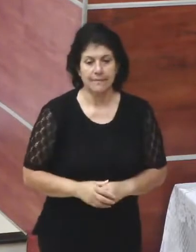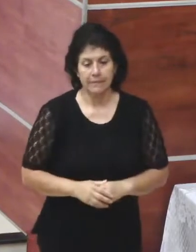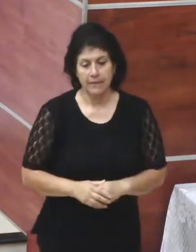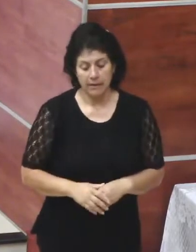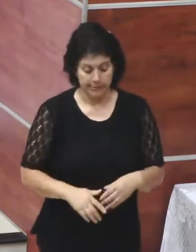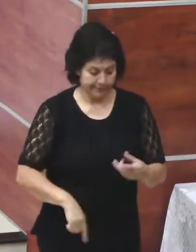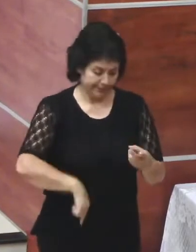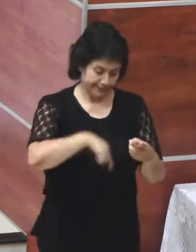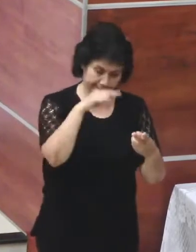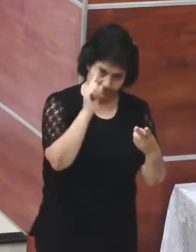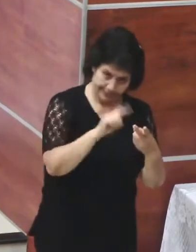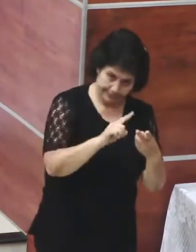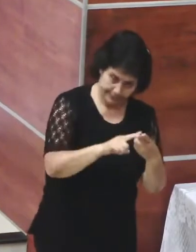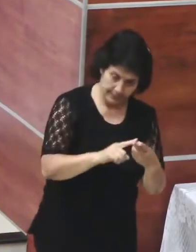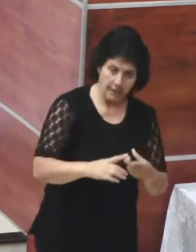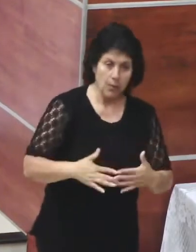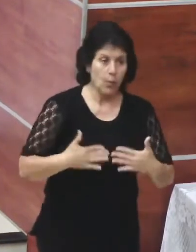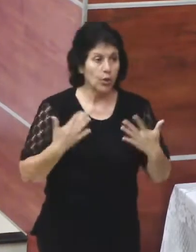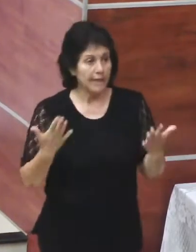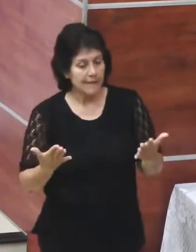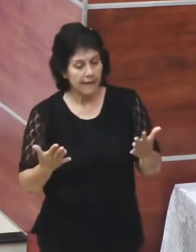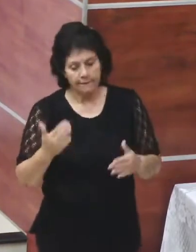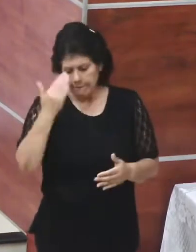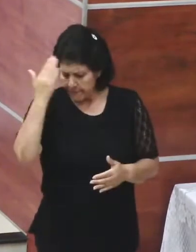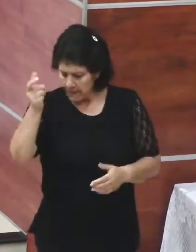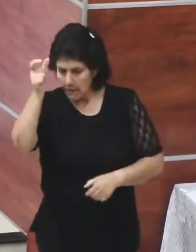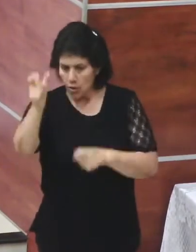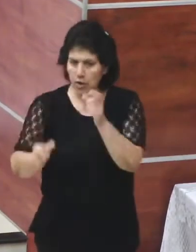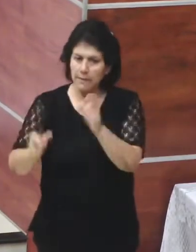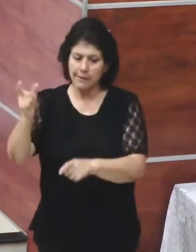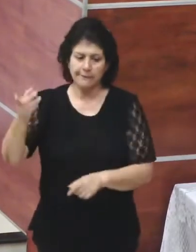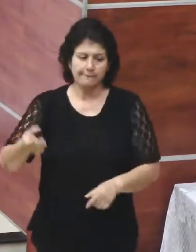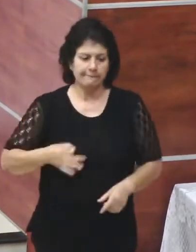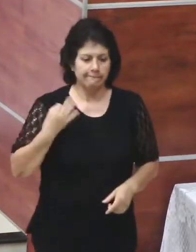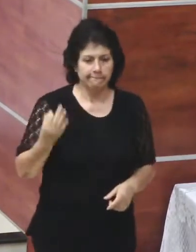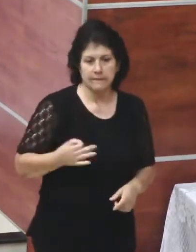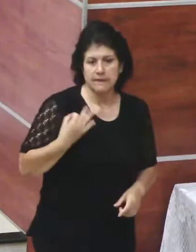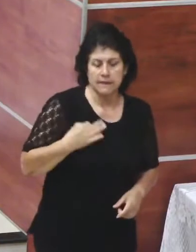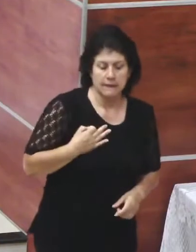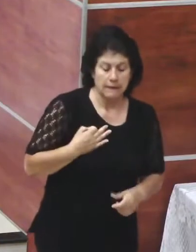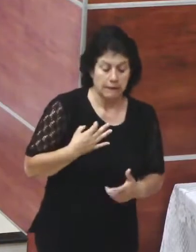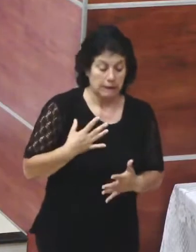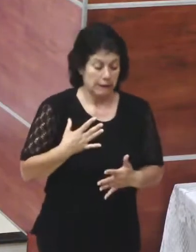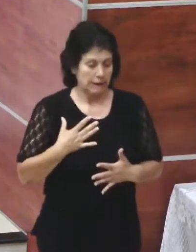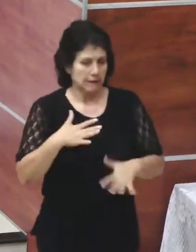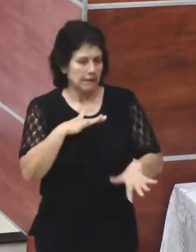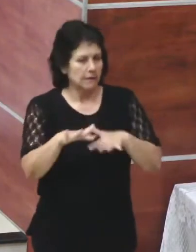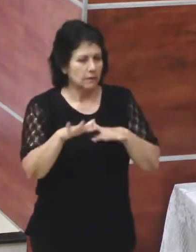¿Podría esta noche estar frente a alguien que su vida espiritual está en estado crítico?